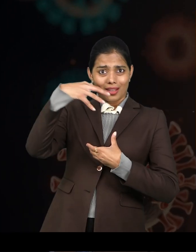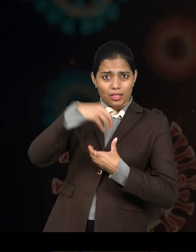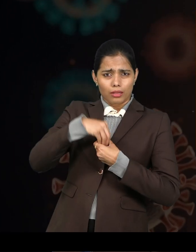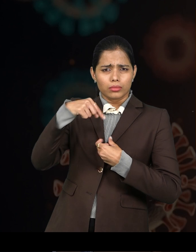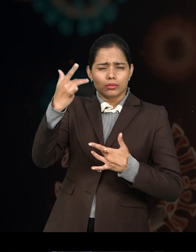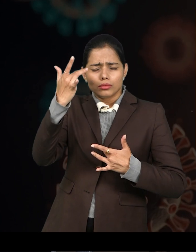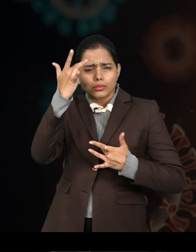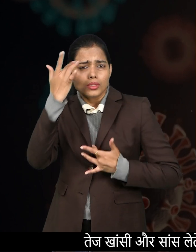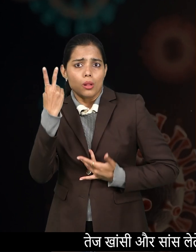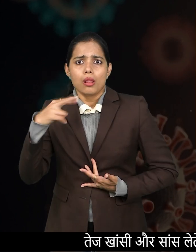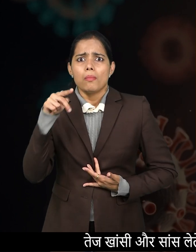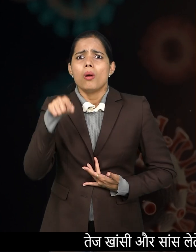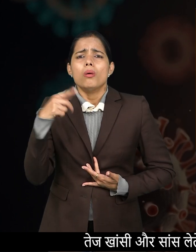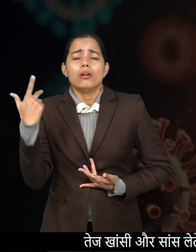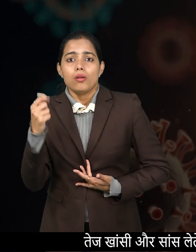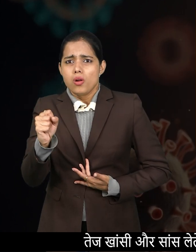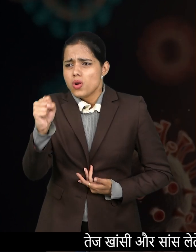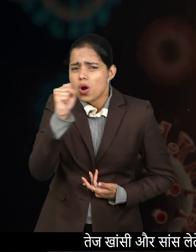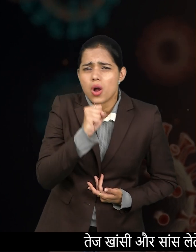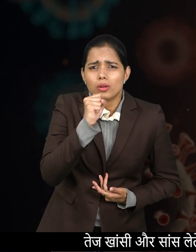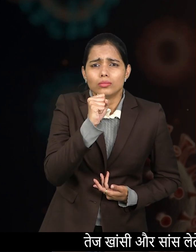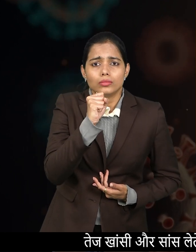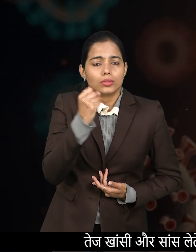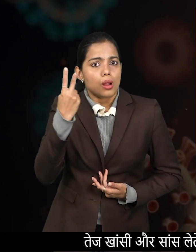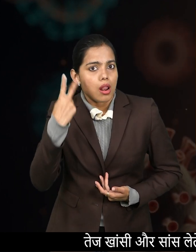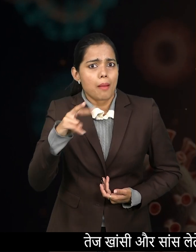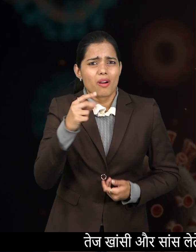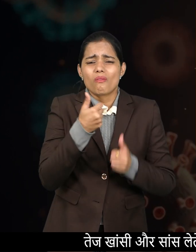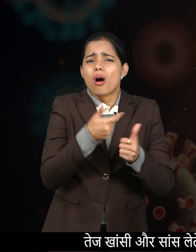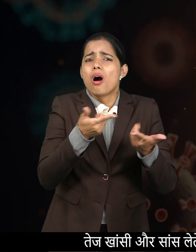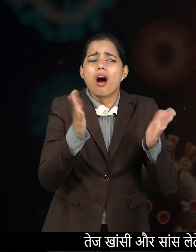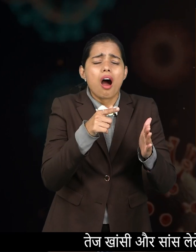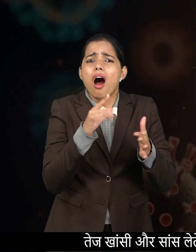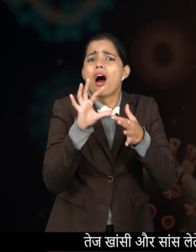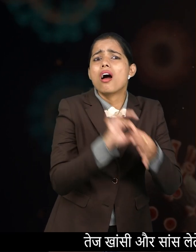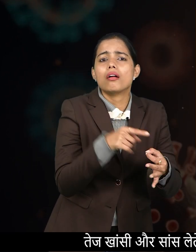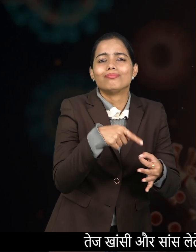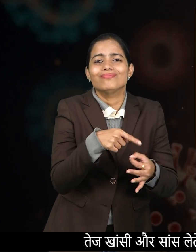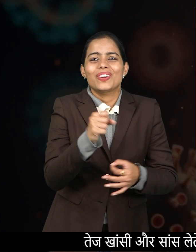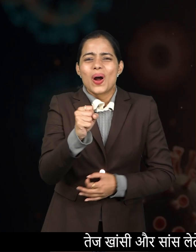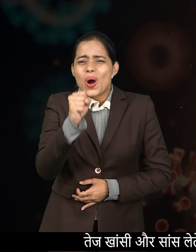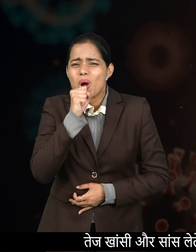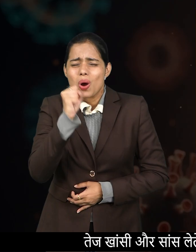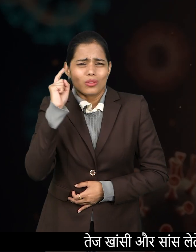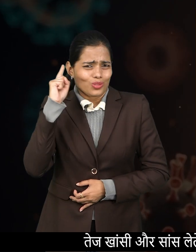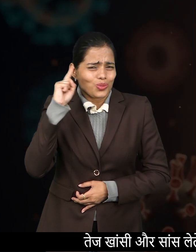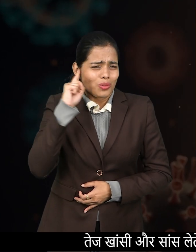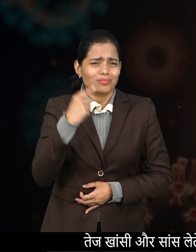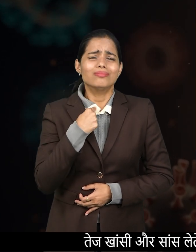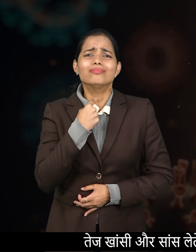लक्षणों में हल्का ज्वर, तेज खांसी और सांस लेते समय हुपिंग जैसी आवाज आना सम्मिलित है।